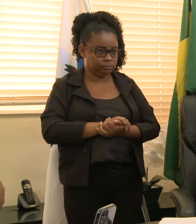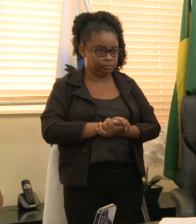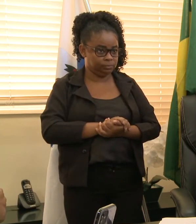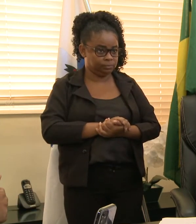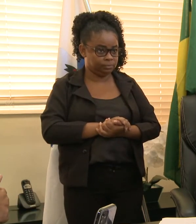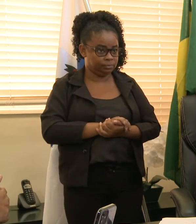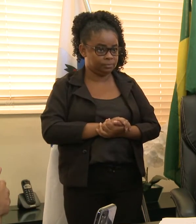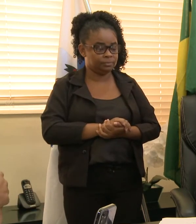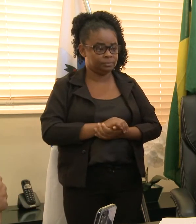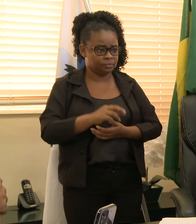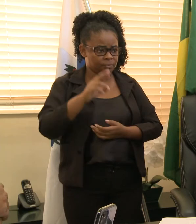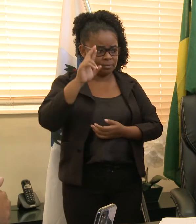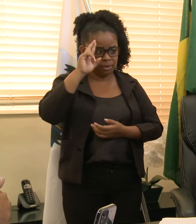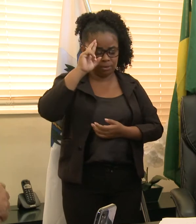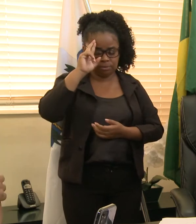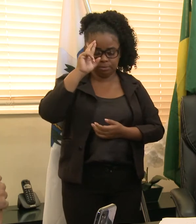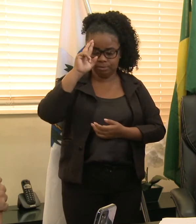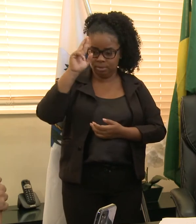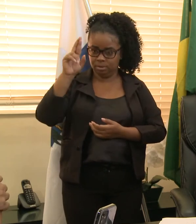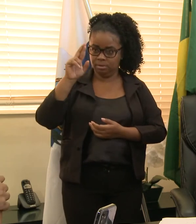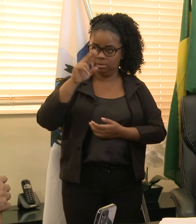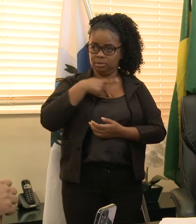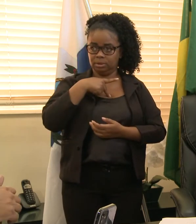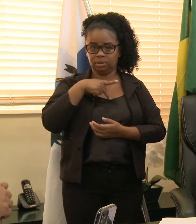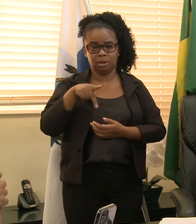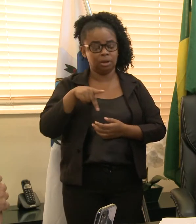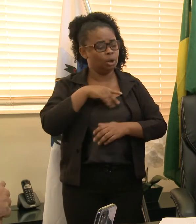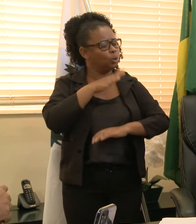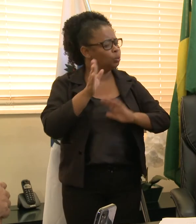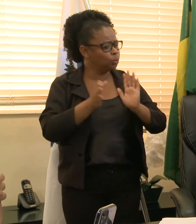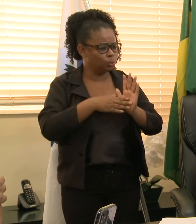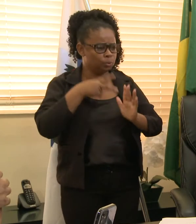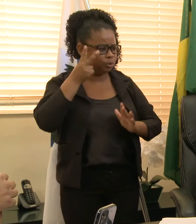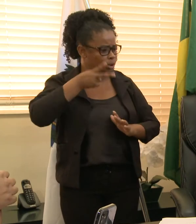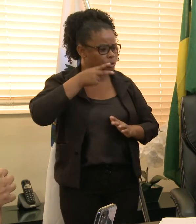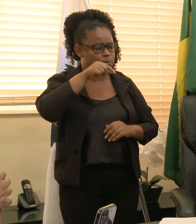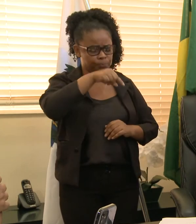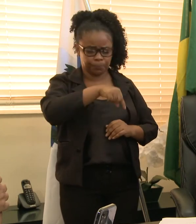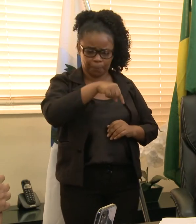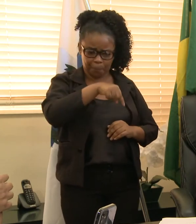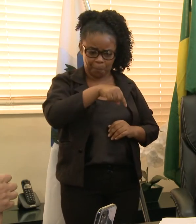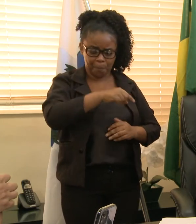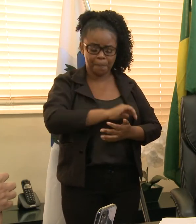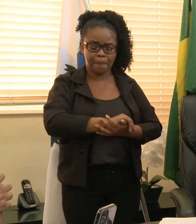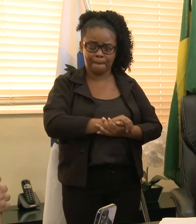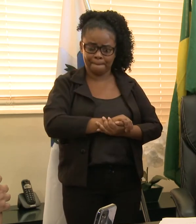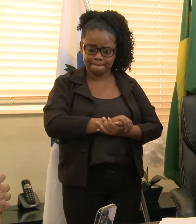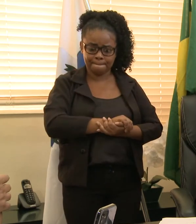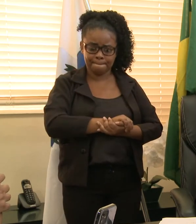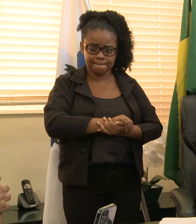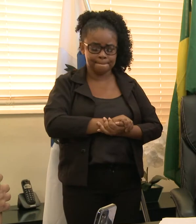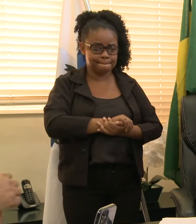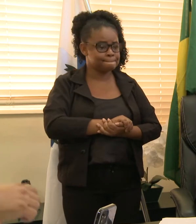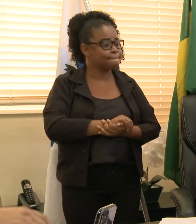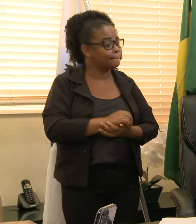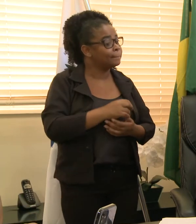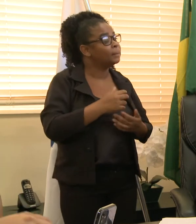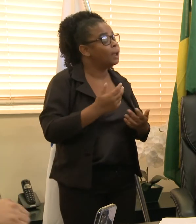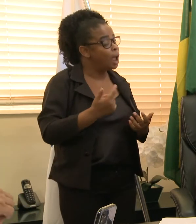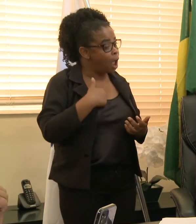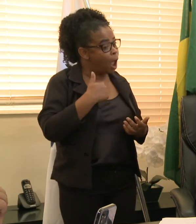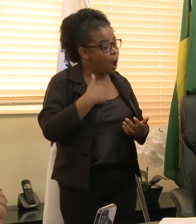Senhor presidente, nossos vereadores desta casa, quero esta manhã hoje